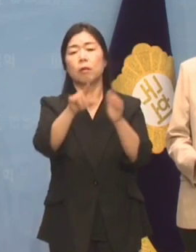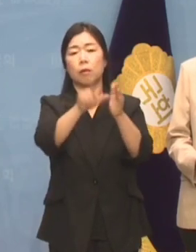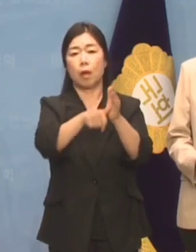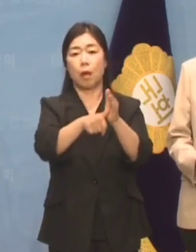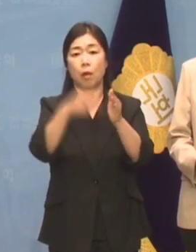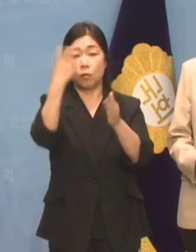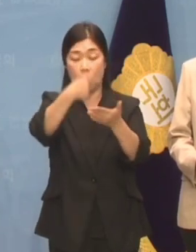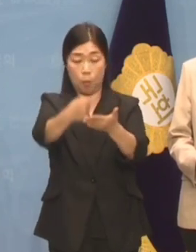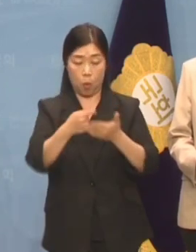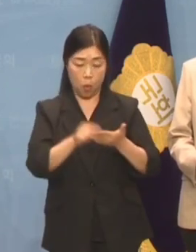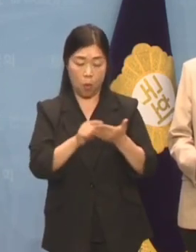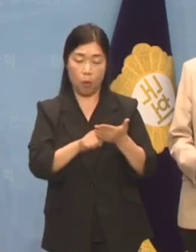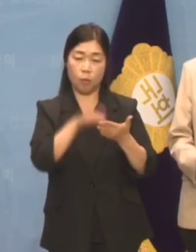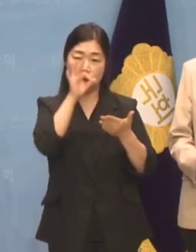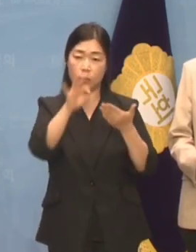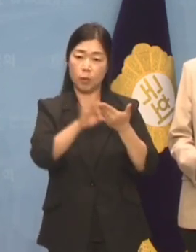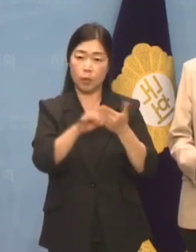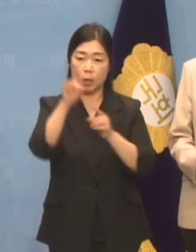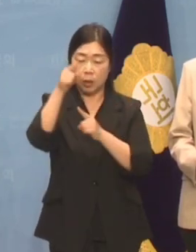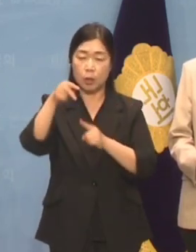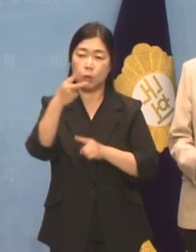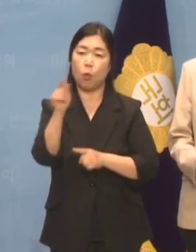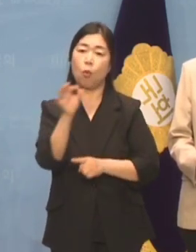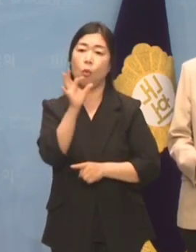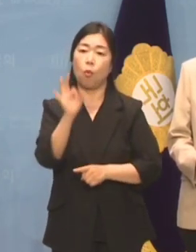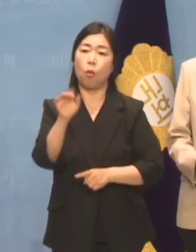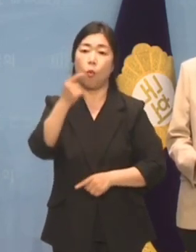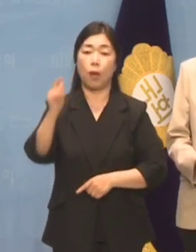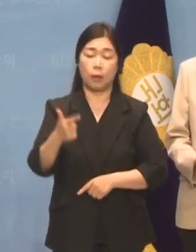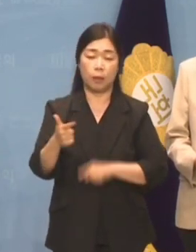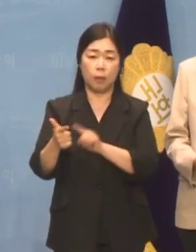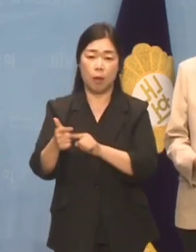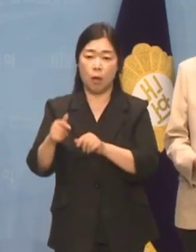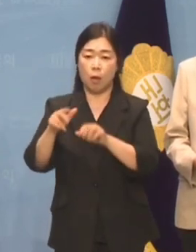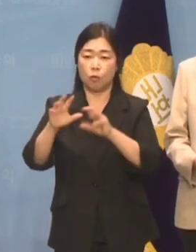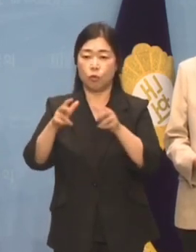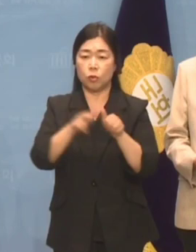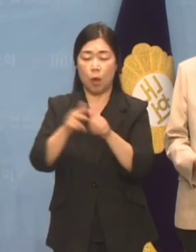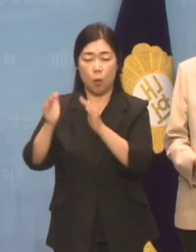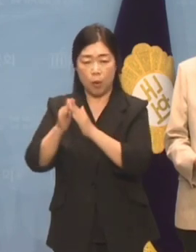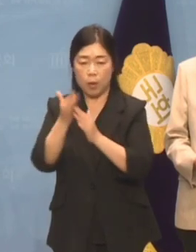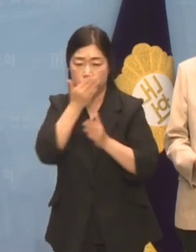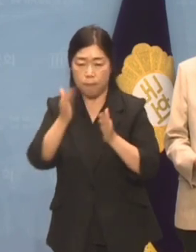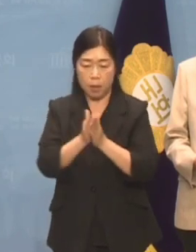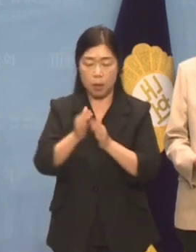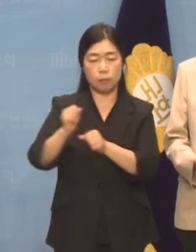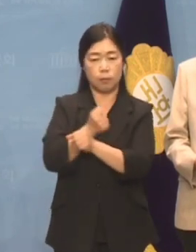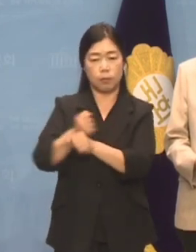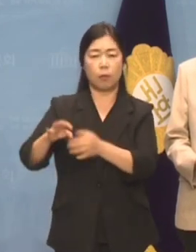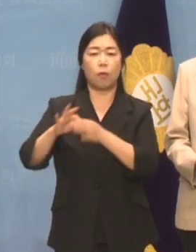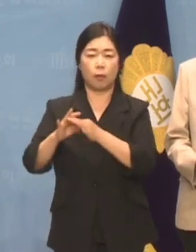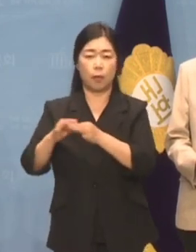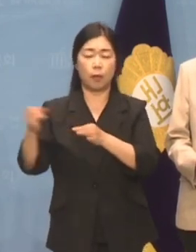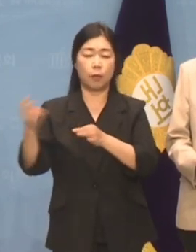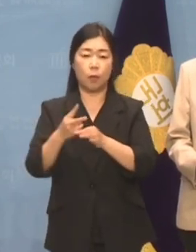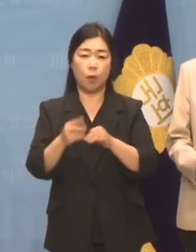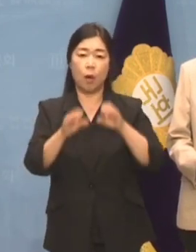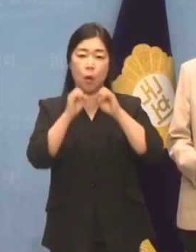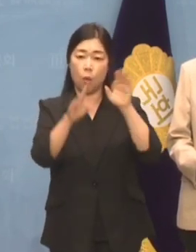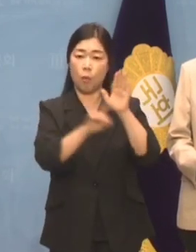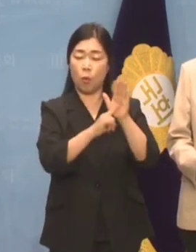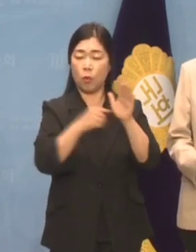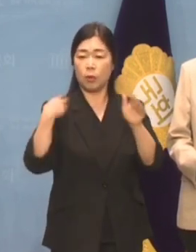당시 수사보고서에는 이동관 홍보수석실과 국정원의 밀착관계, 방송장악을 위한 홍보수석실의 지시사항